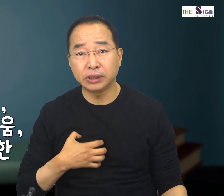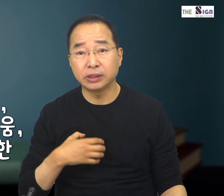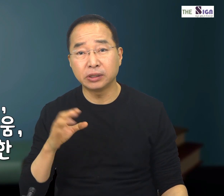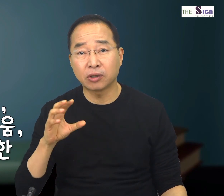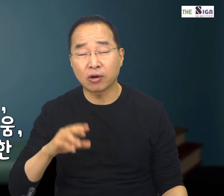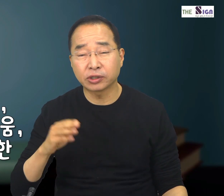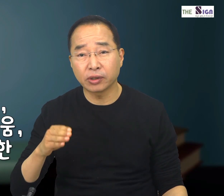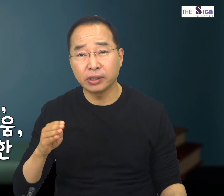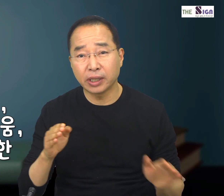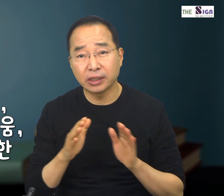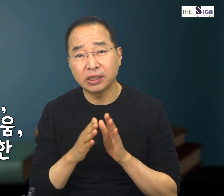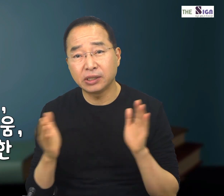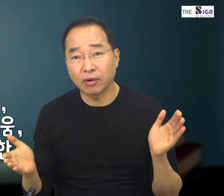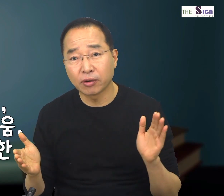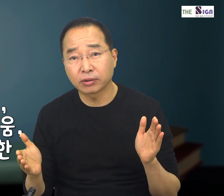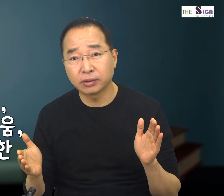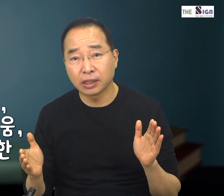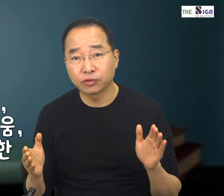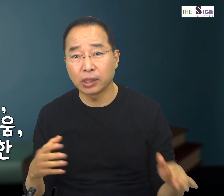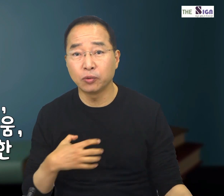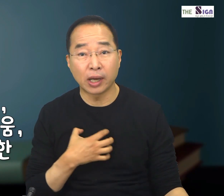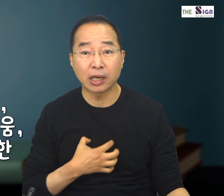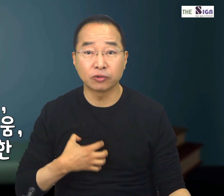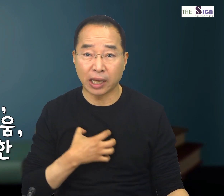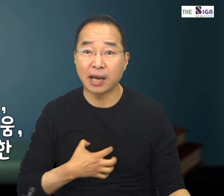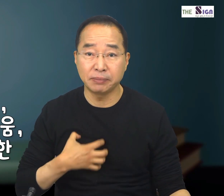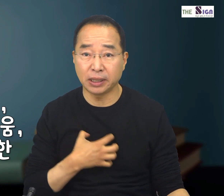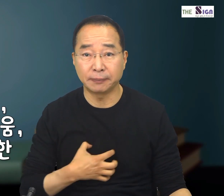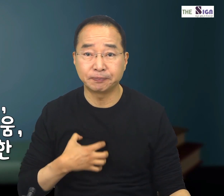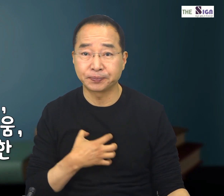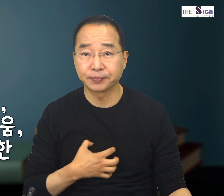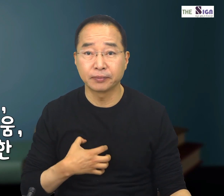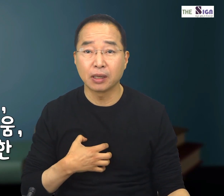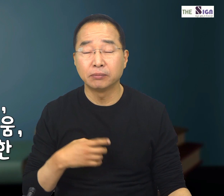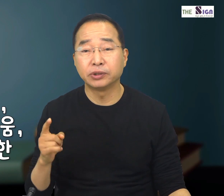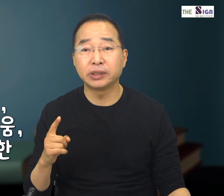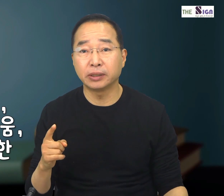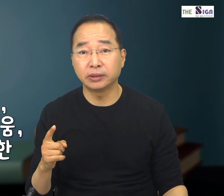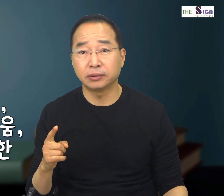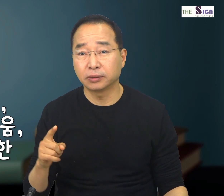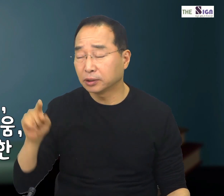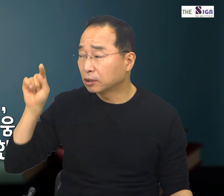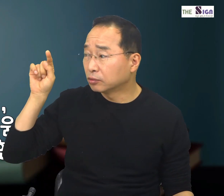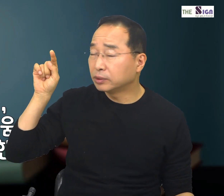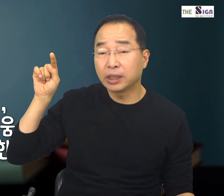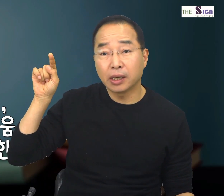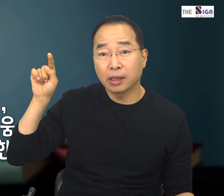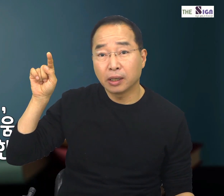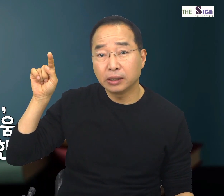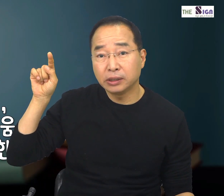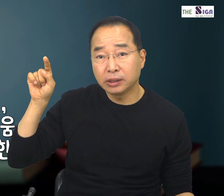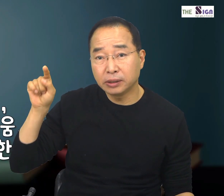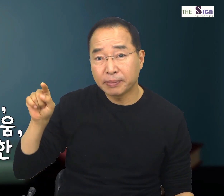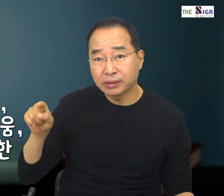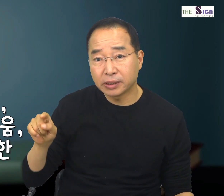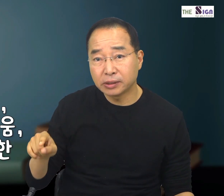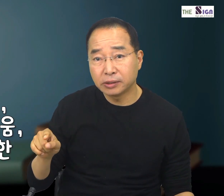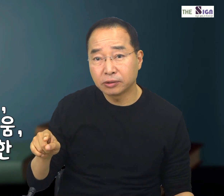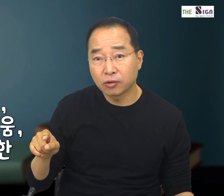이 걱정에 대한 이 영역들을 다 수화는 이 하나로 다 합니다. 문제는 우리가 이 메시지를 듣고